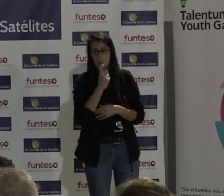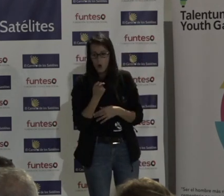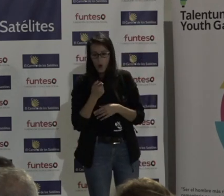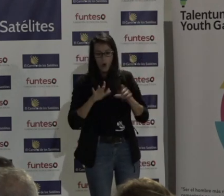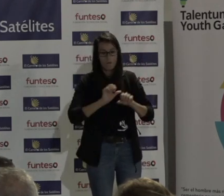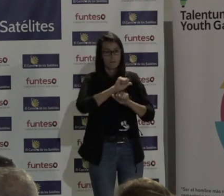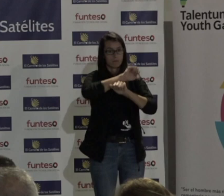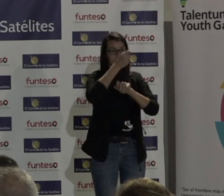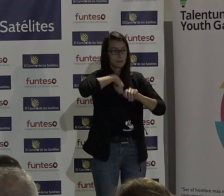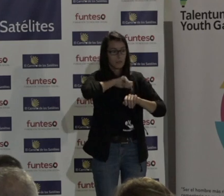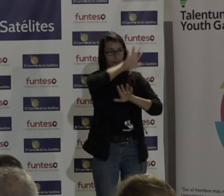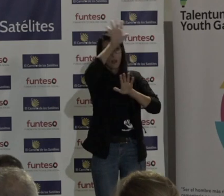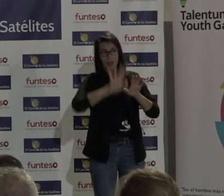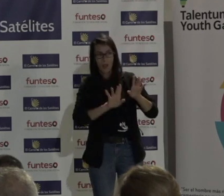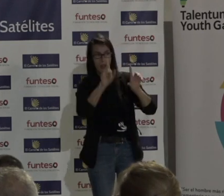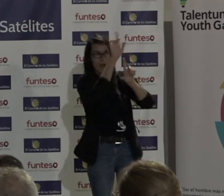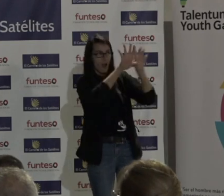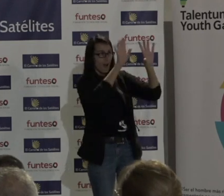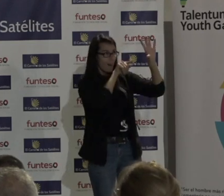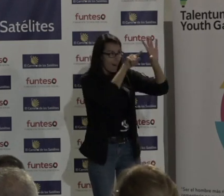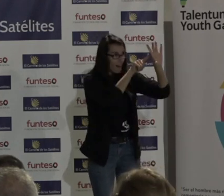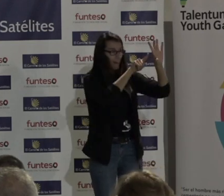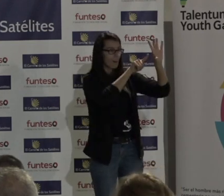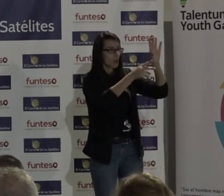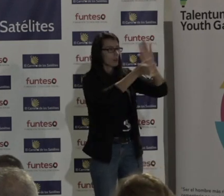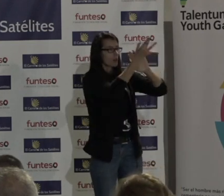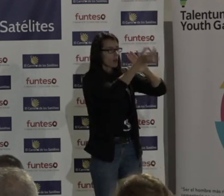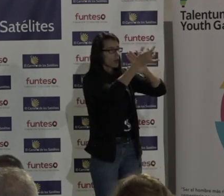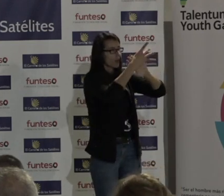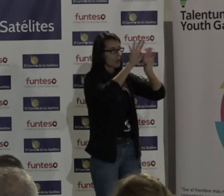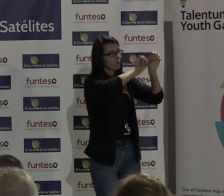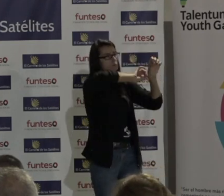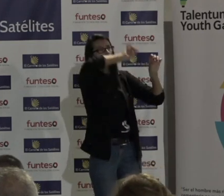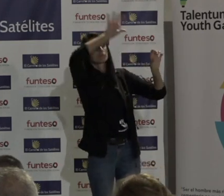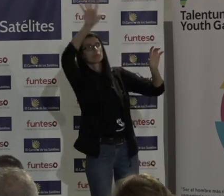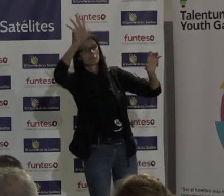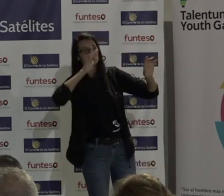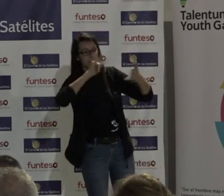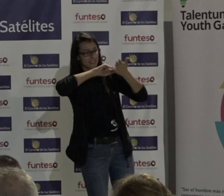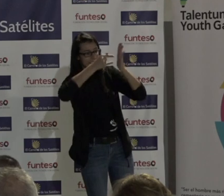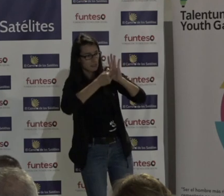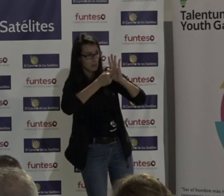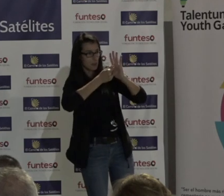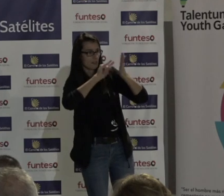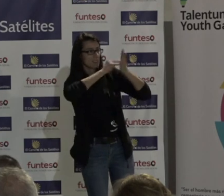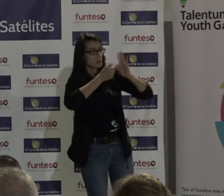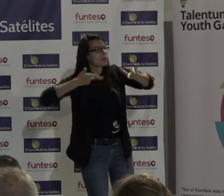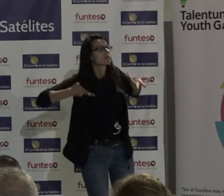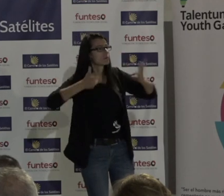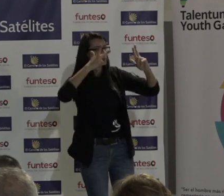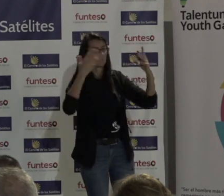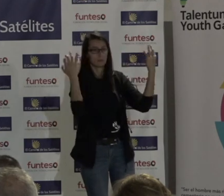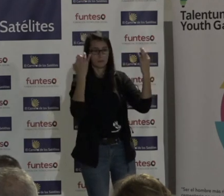de la península produjo y que eso fue así gracias a todo un sistema que permitió